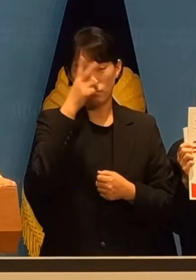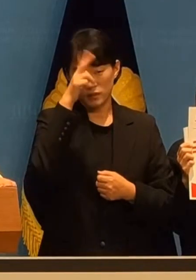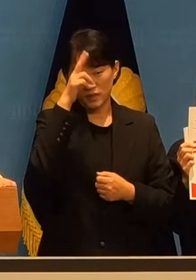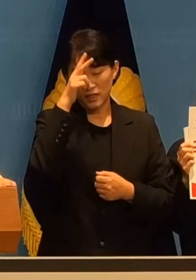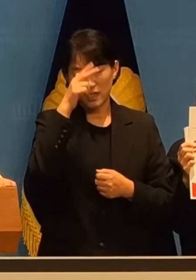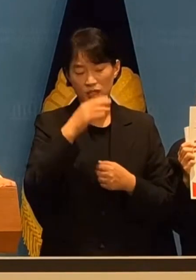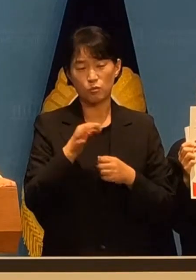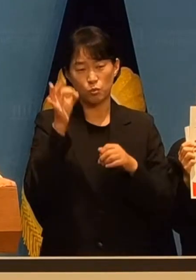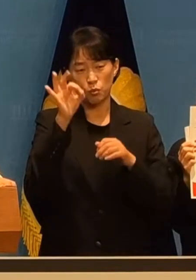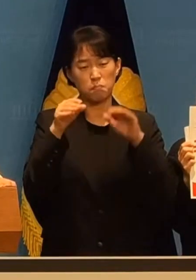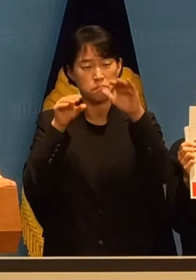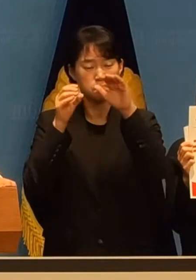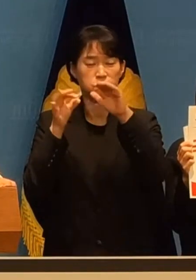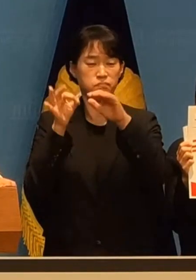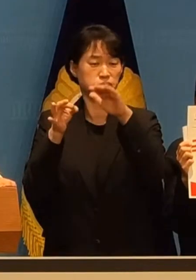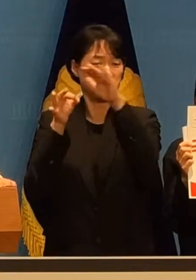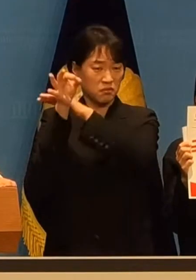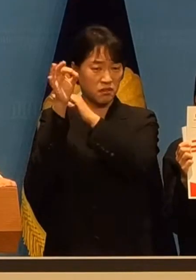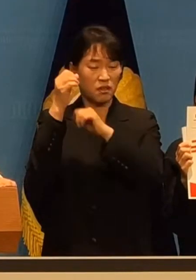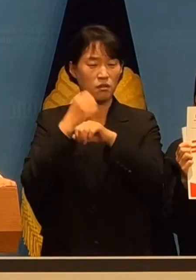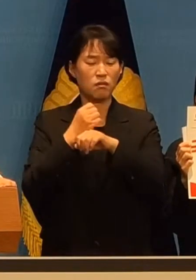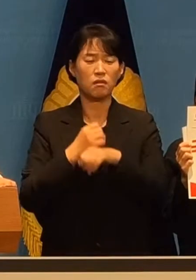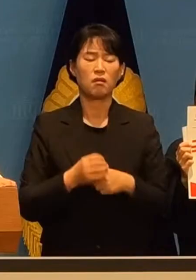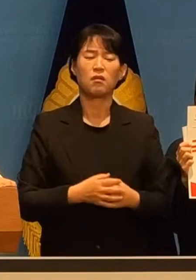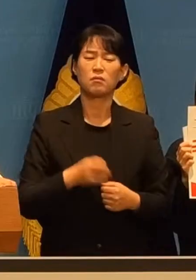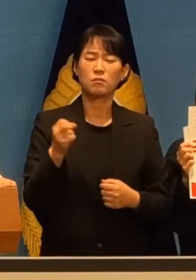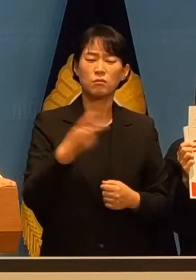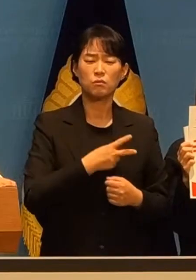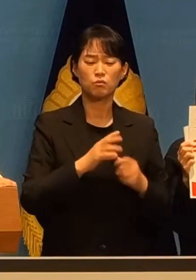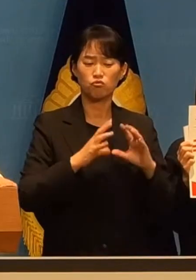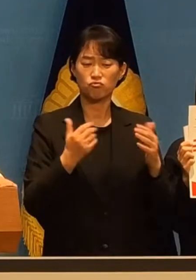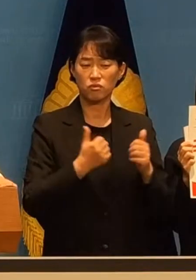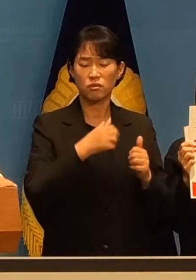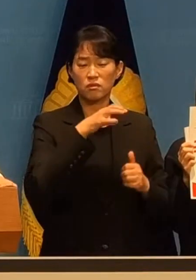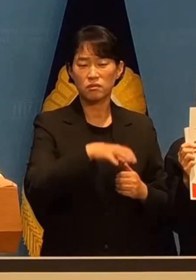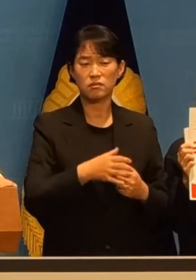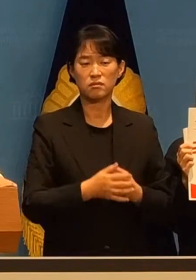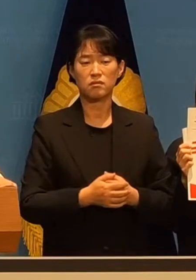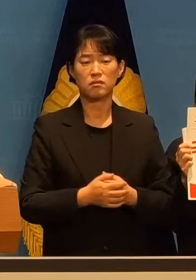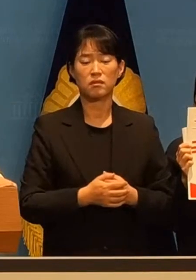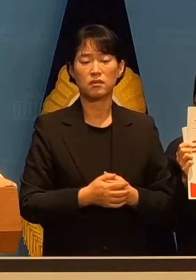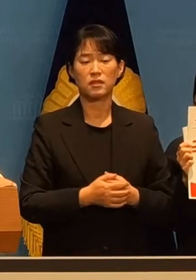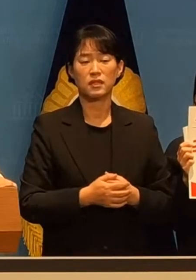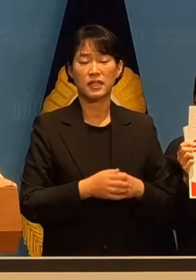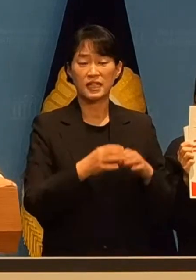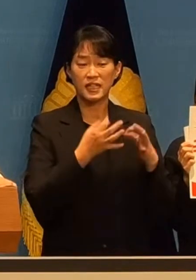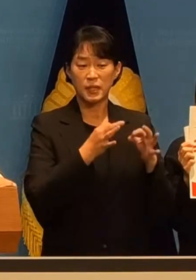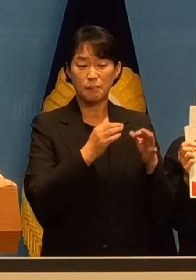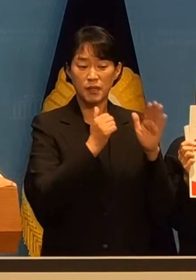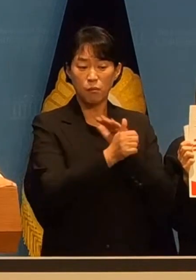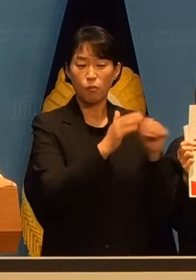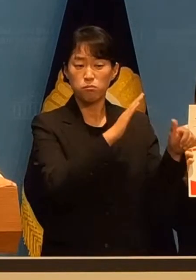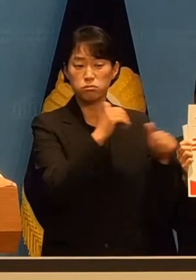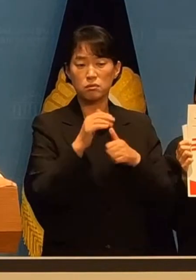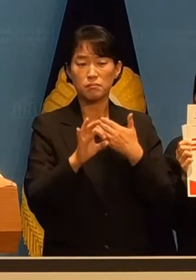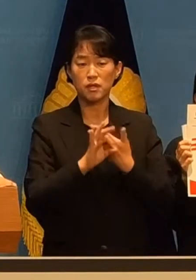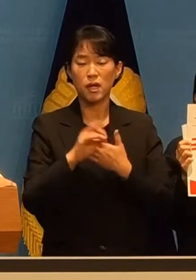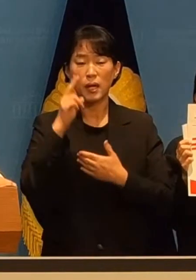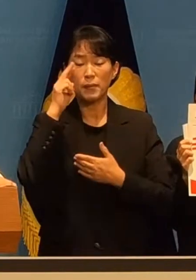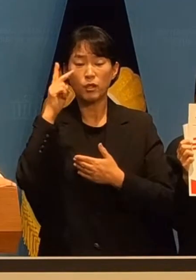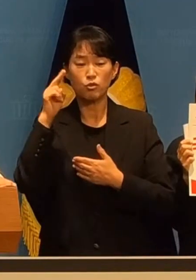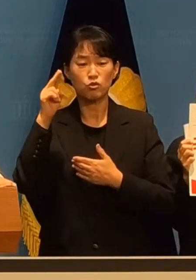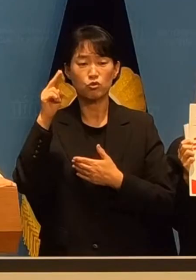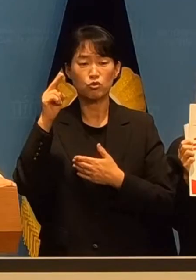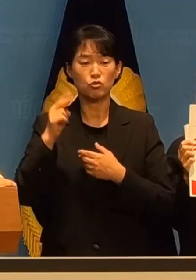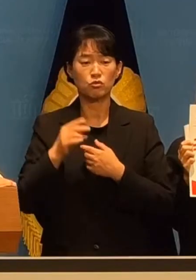하고 또 국회에서 김범석 대표를 부르면 미국 기업인 쿠팡의